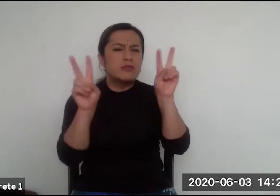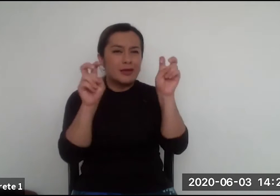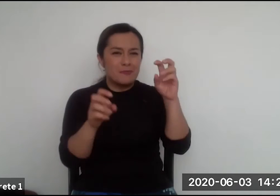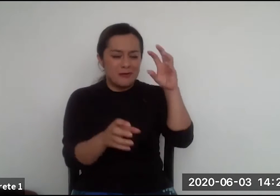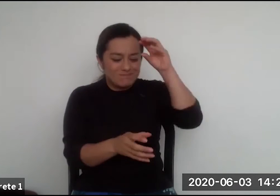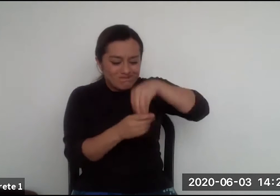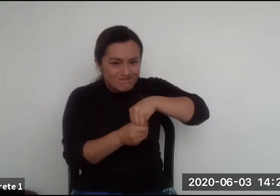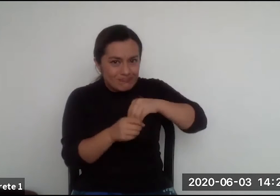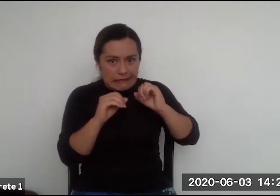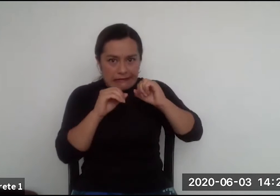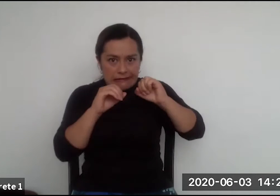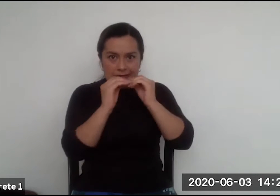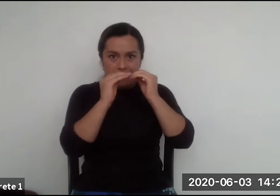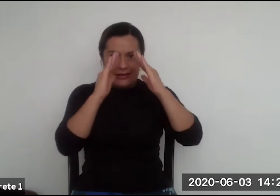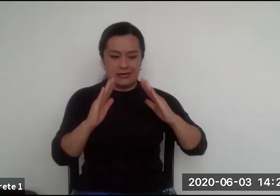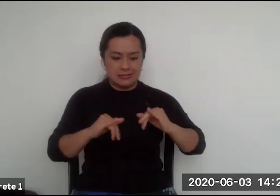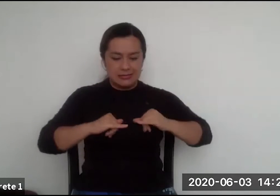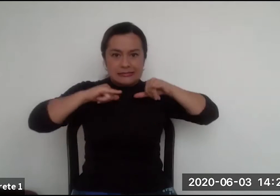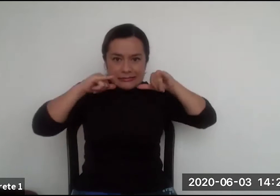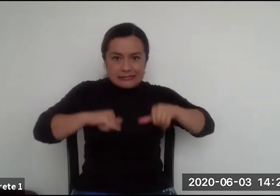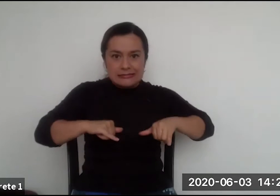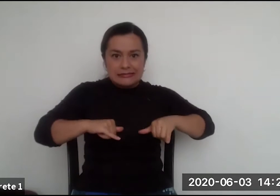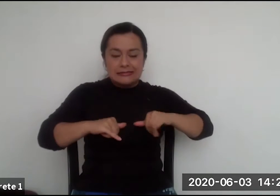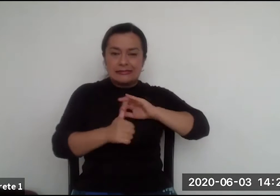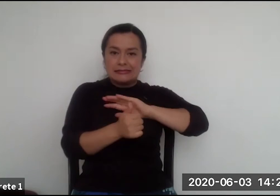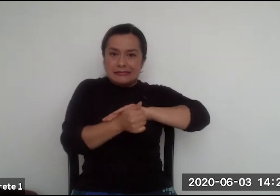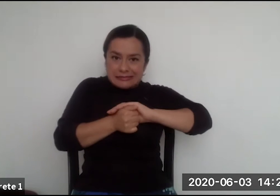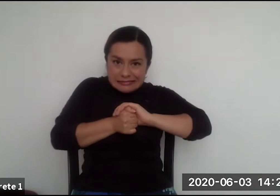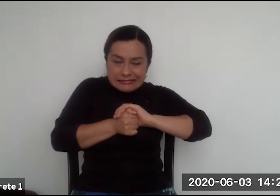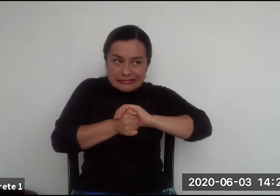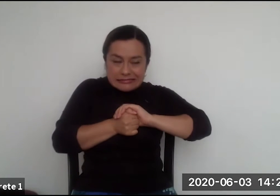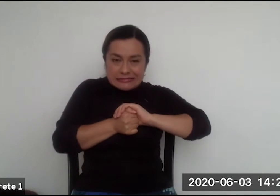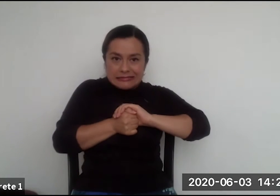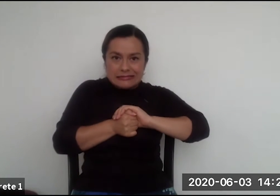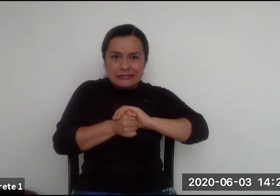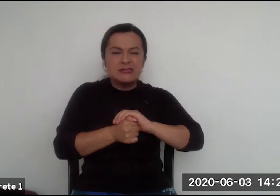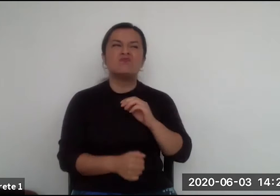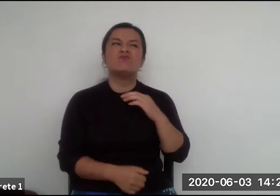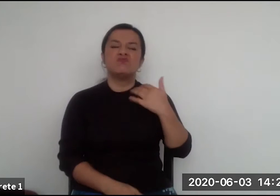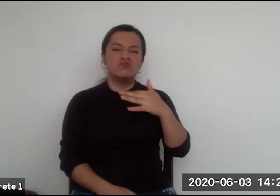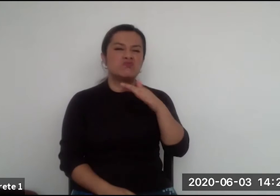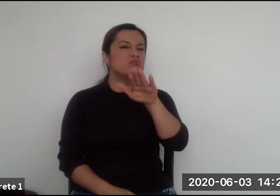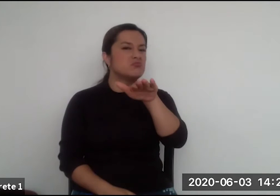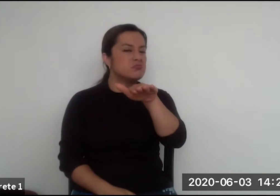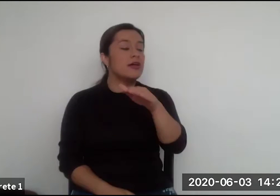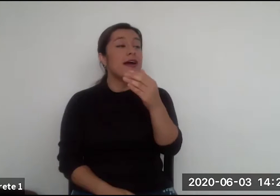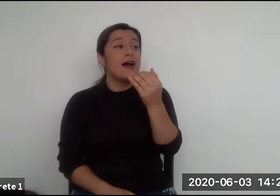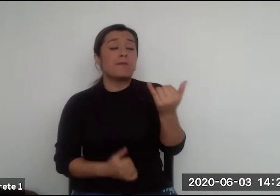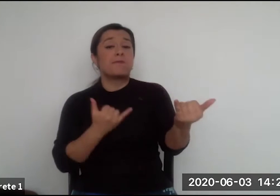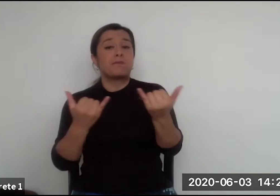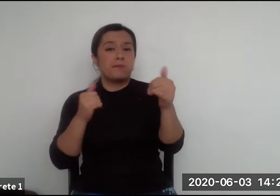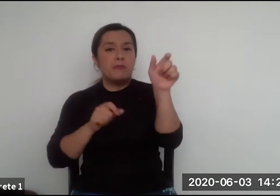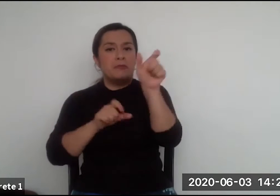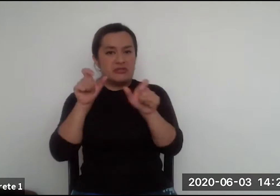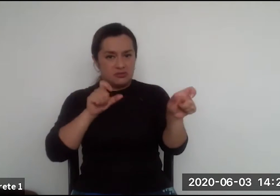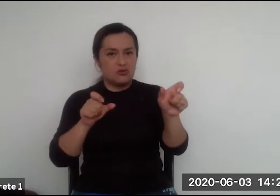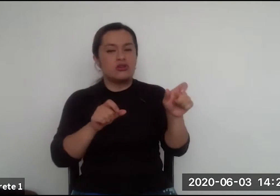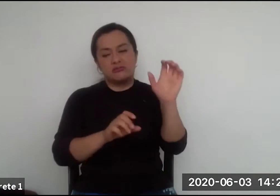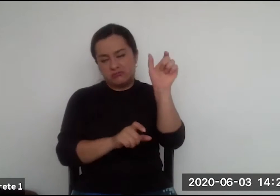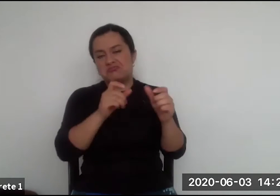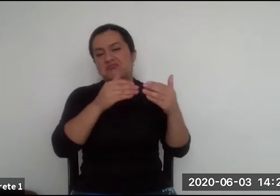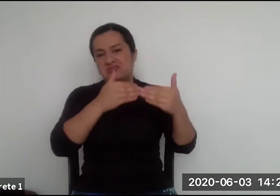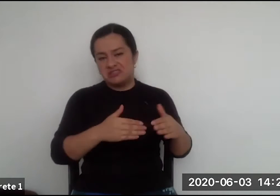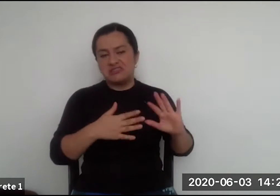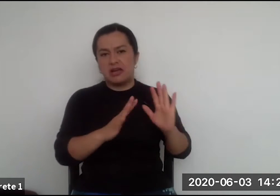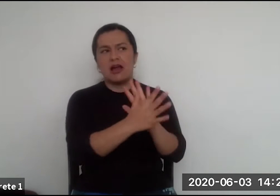pues a mí me parece también que muchas voces ya con discapacidad habíamos hablado